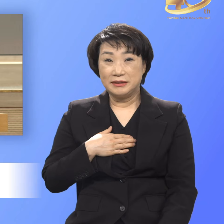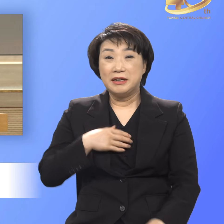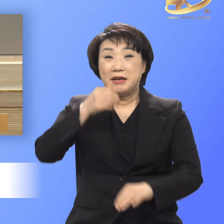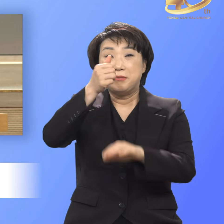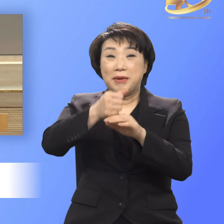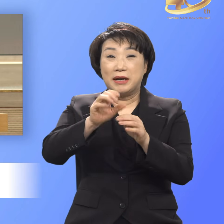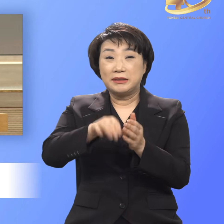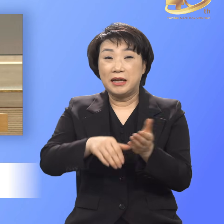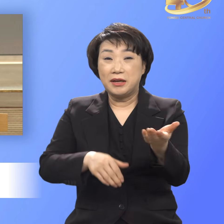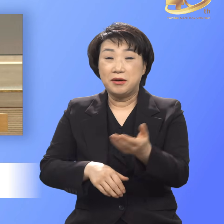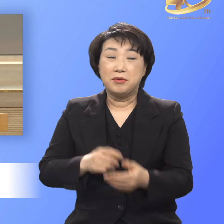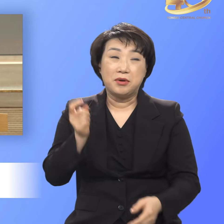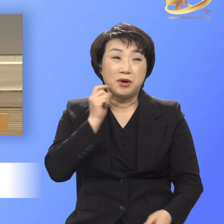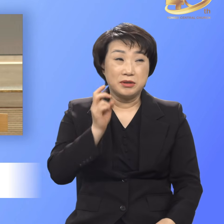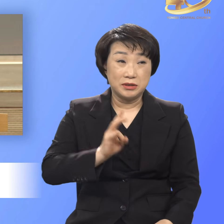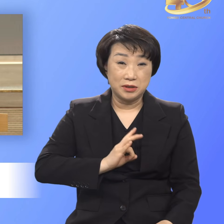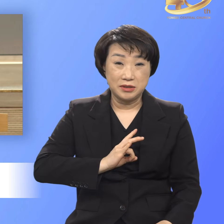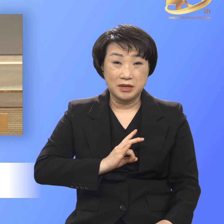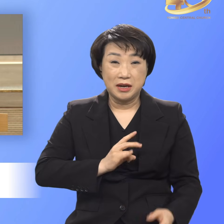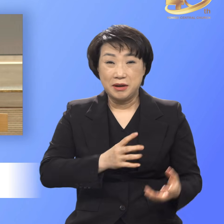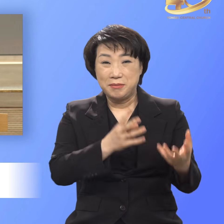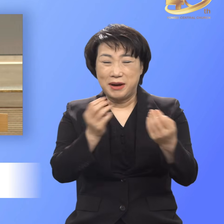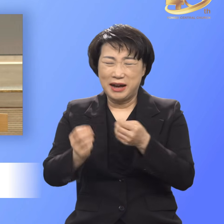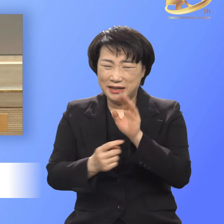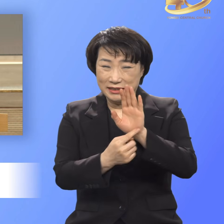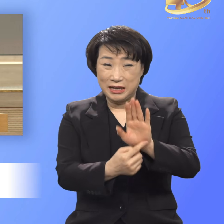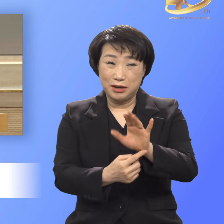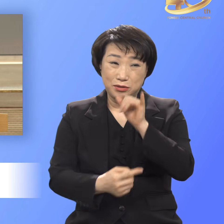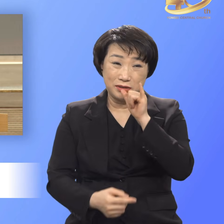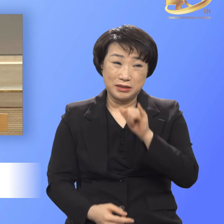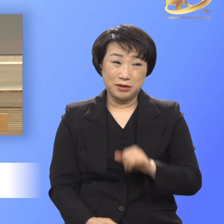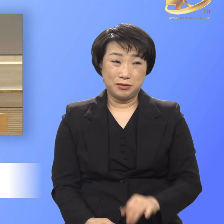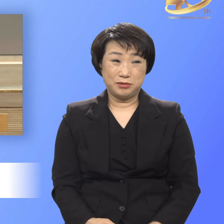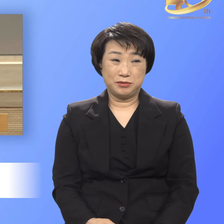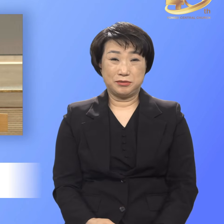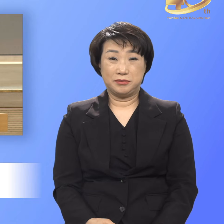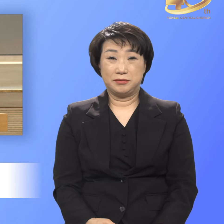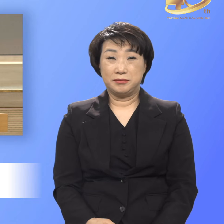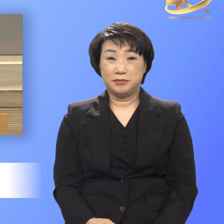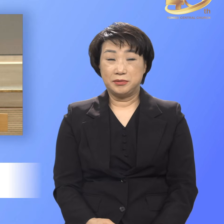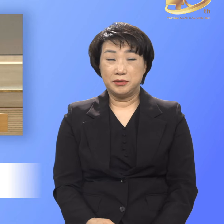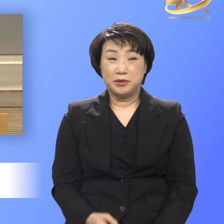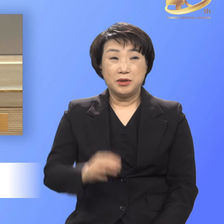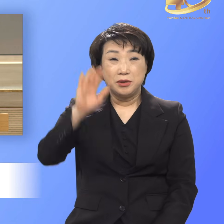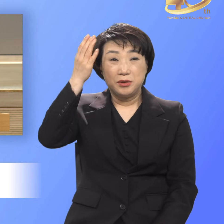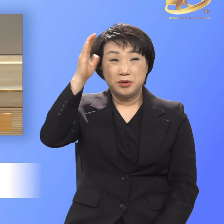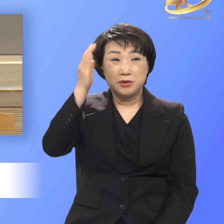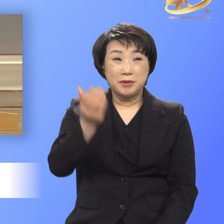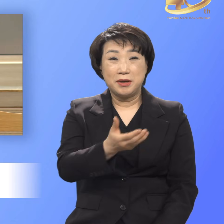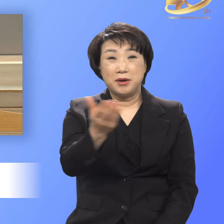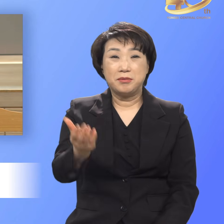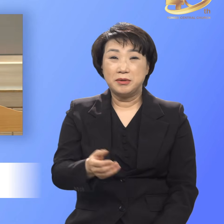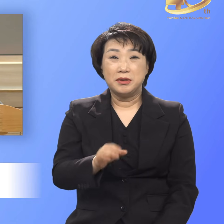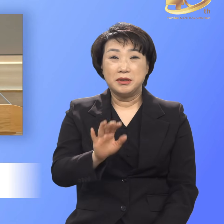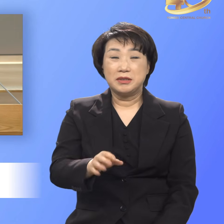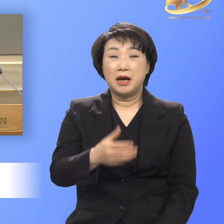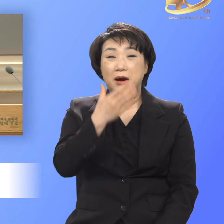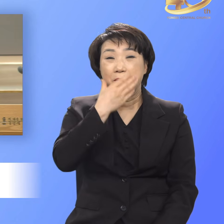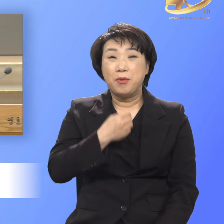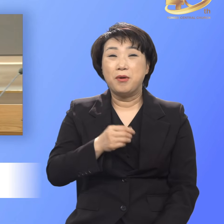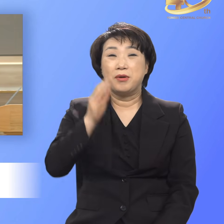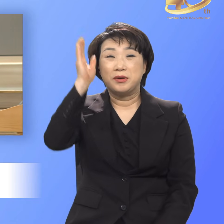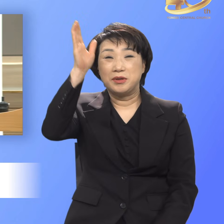마지막 때는 거짓 선지자가 많이 일어난다는 거예요. 요새 복 타령 많이 하잖아. 복.